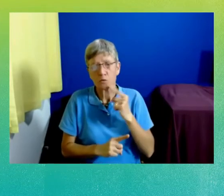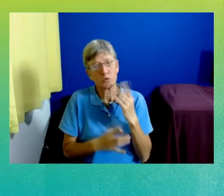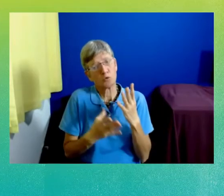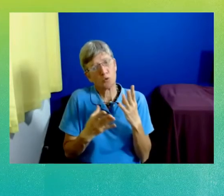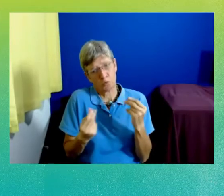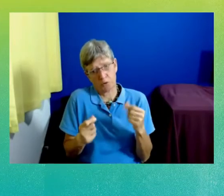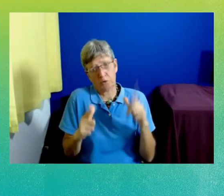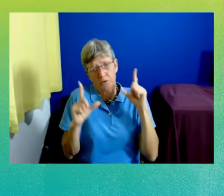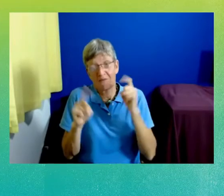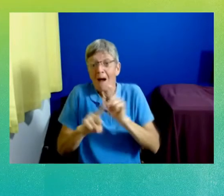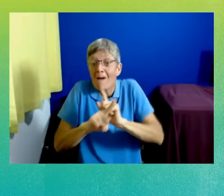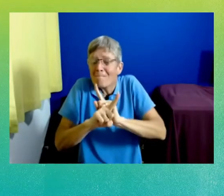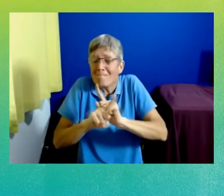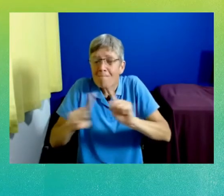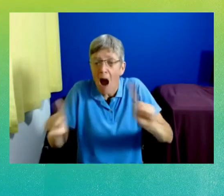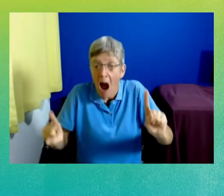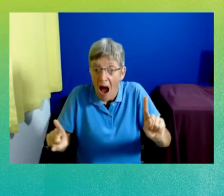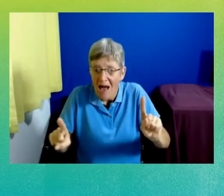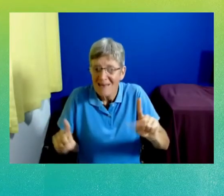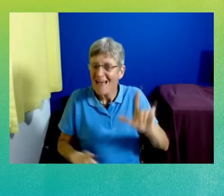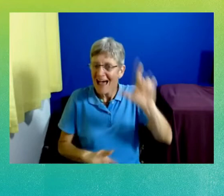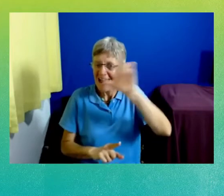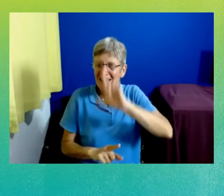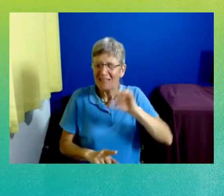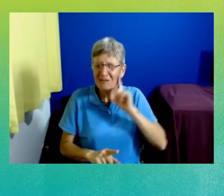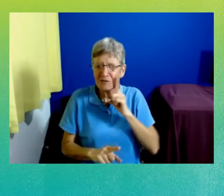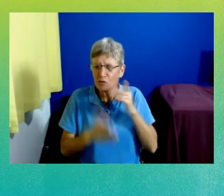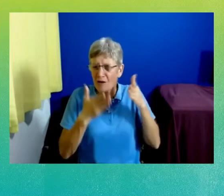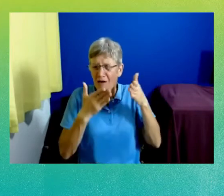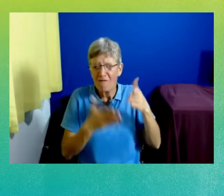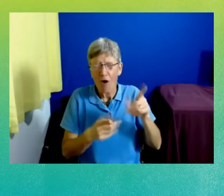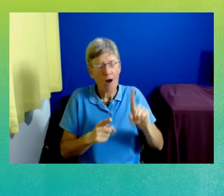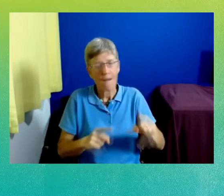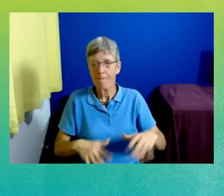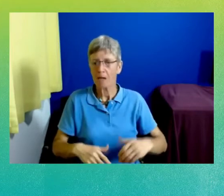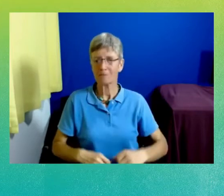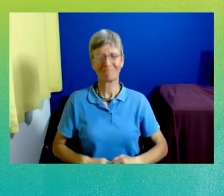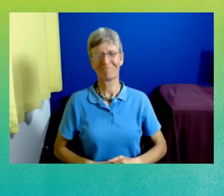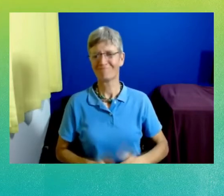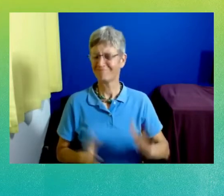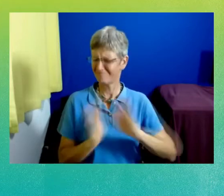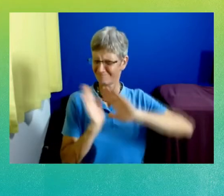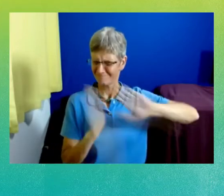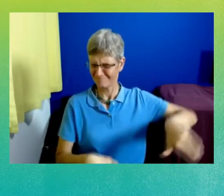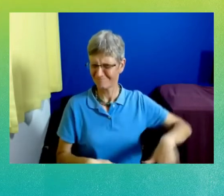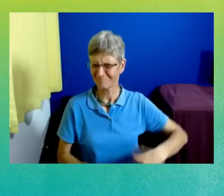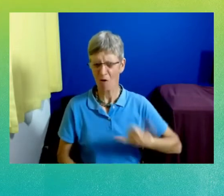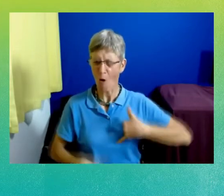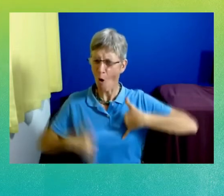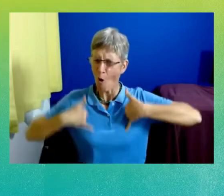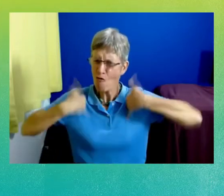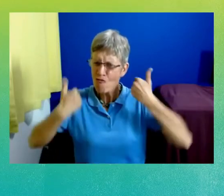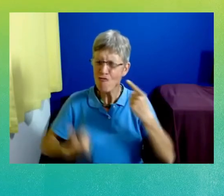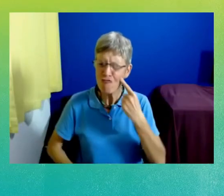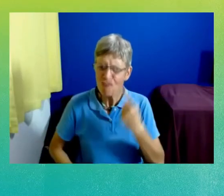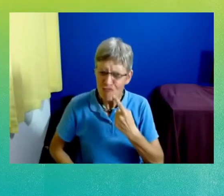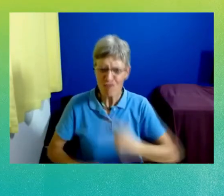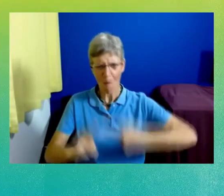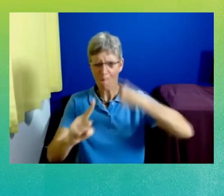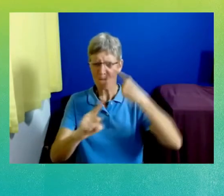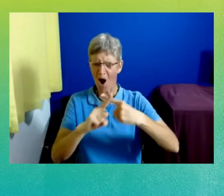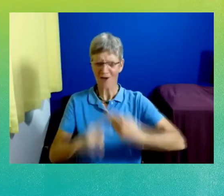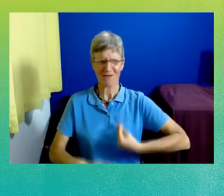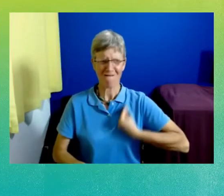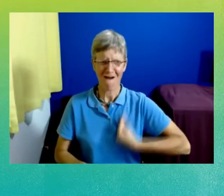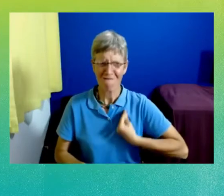da sociedade ouvinte, né, a maioria é ouvinte, mas na literatura surda, nossa, isso